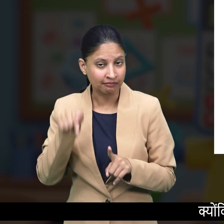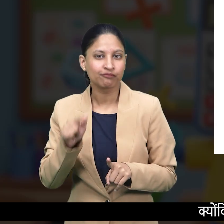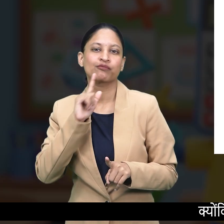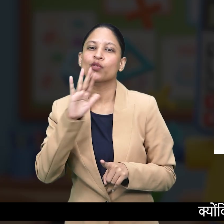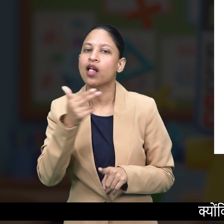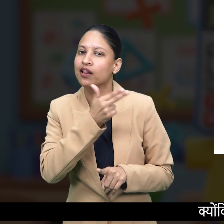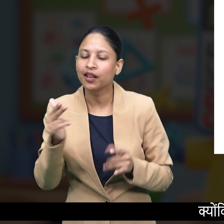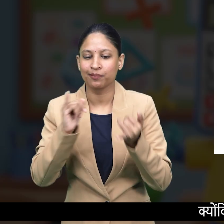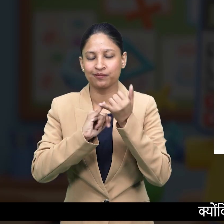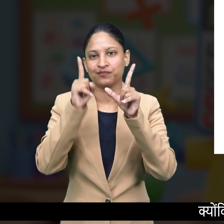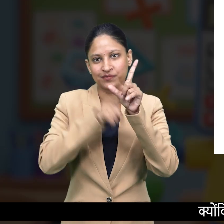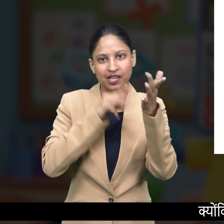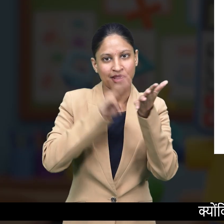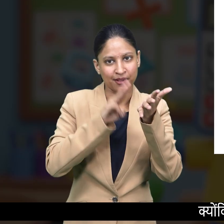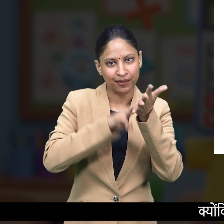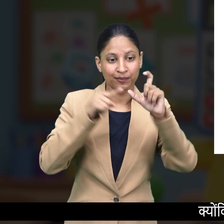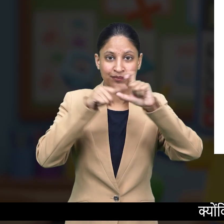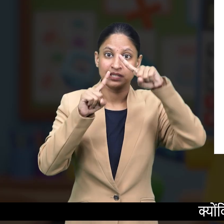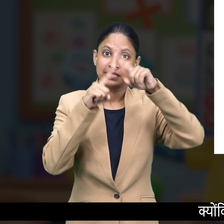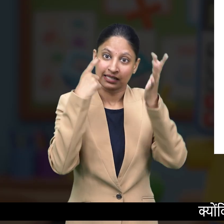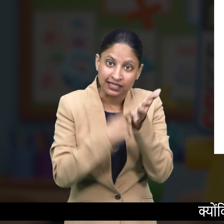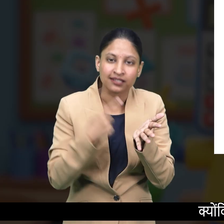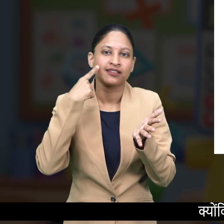क्योंकि वे सममित है।